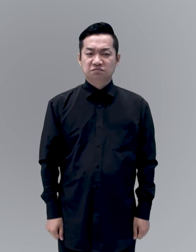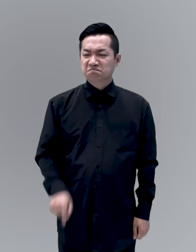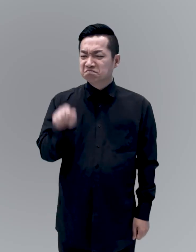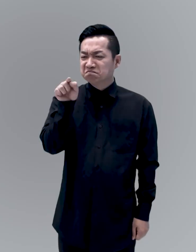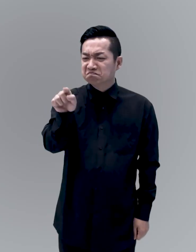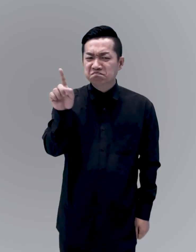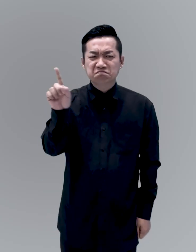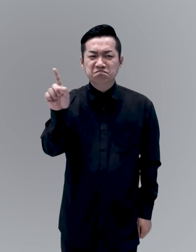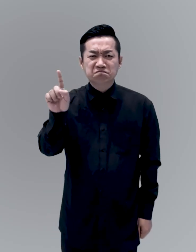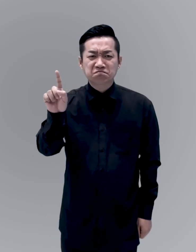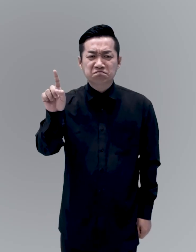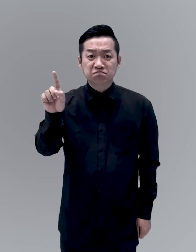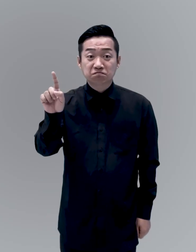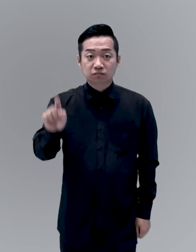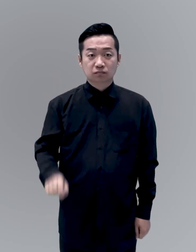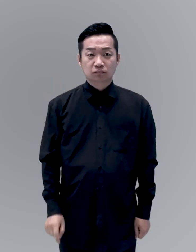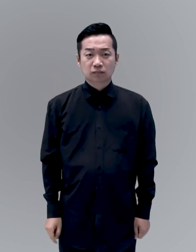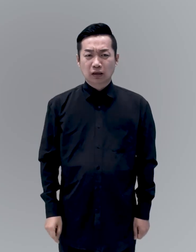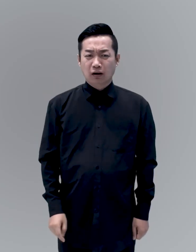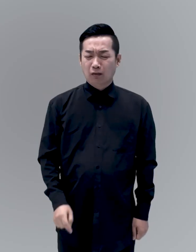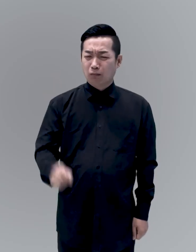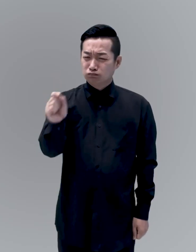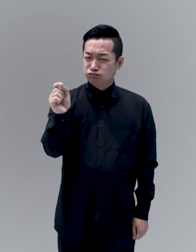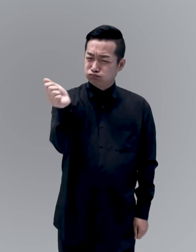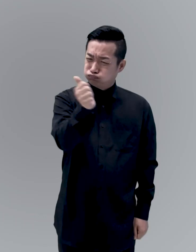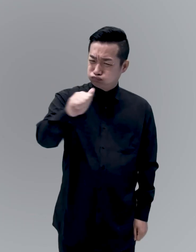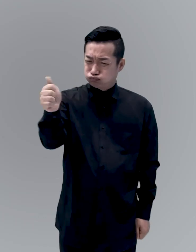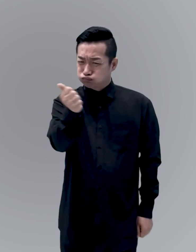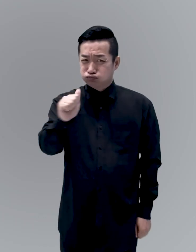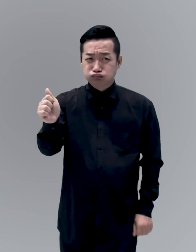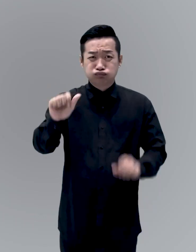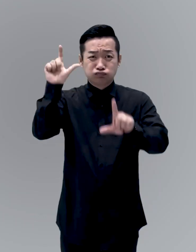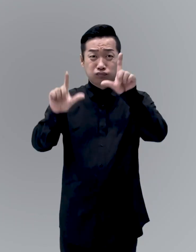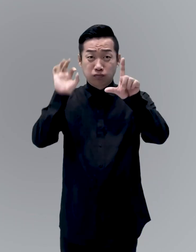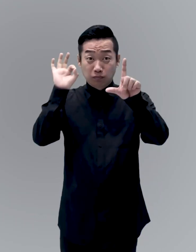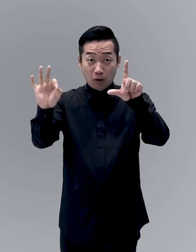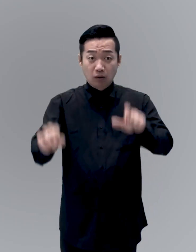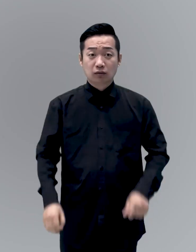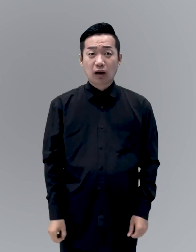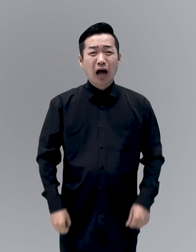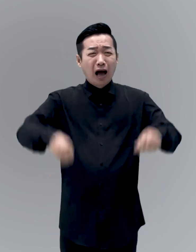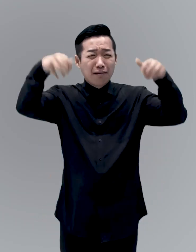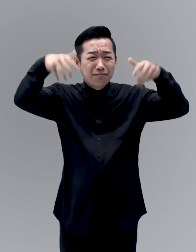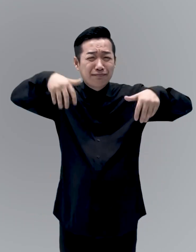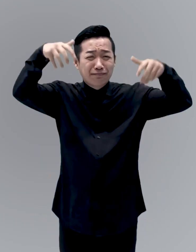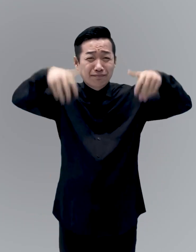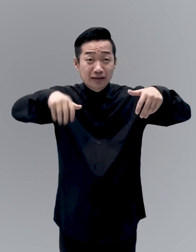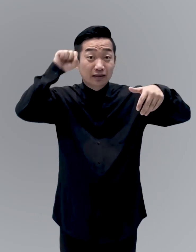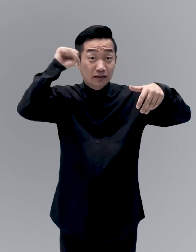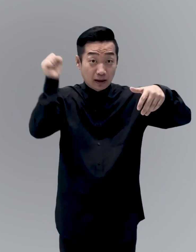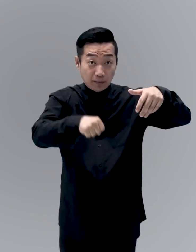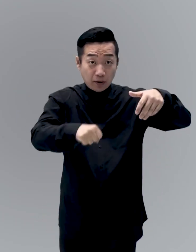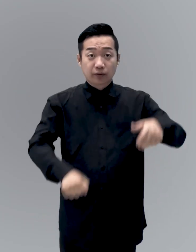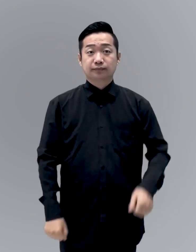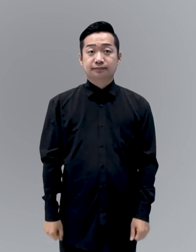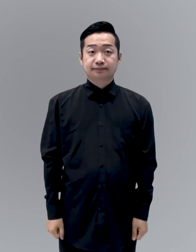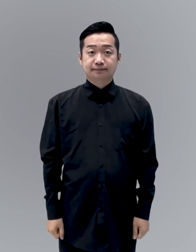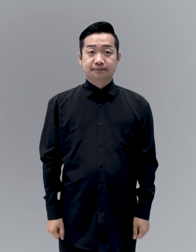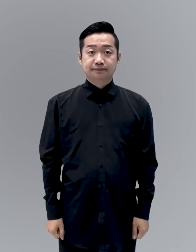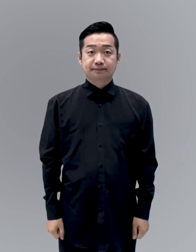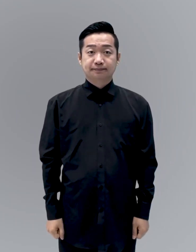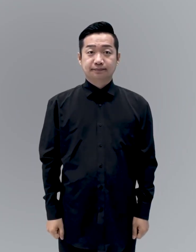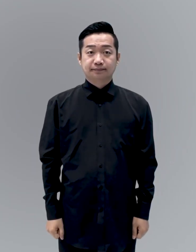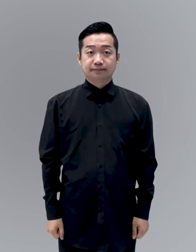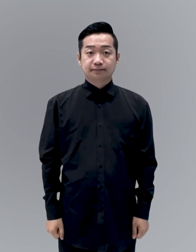저게 뭐지? 뭔가 허우적거리는 것 같은데? 장대비가 쏟아지는 새벽이었다.